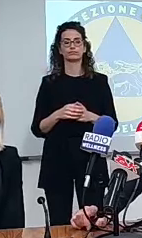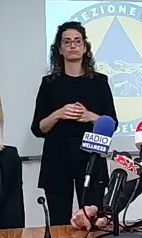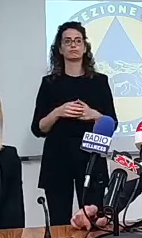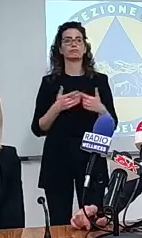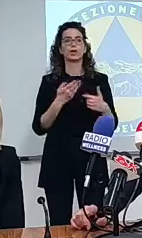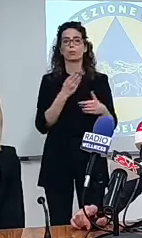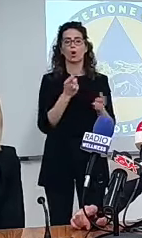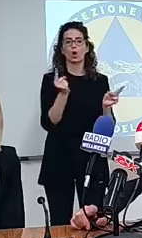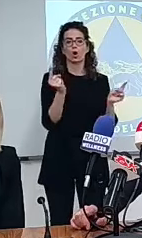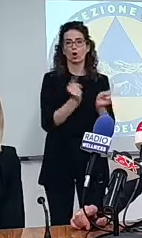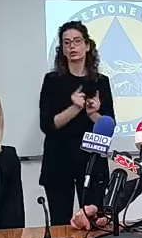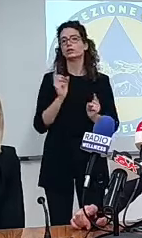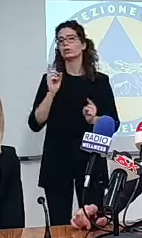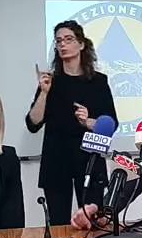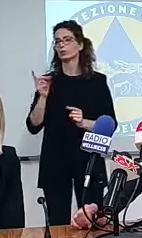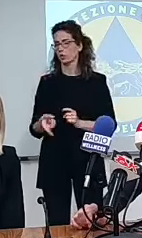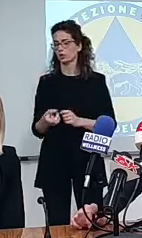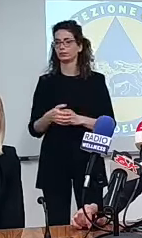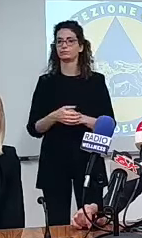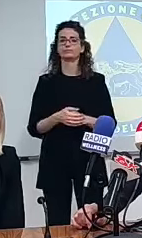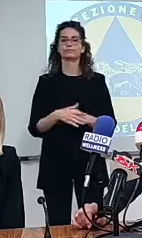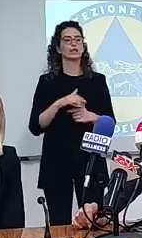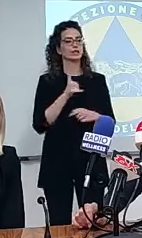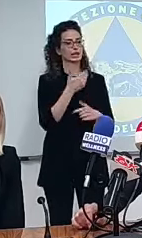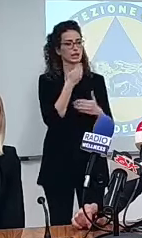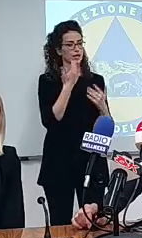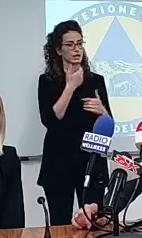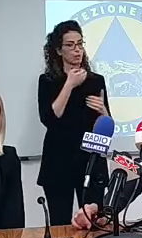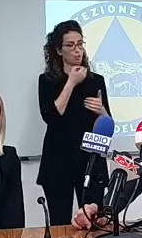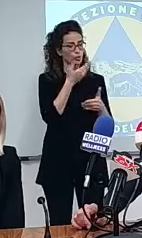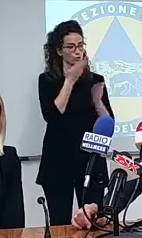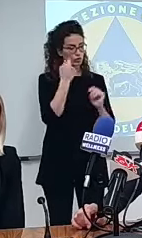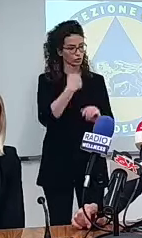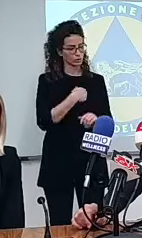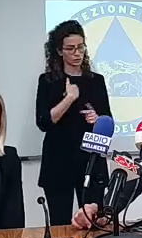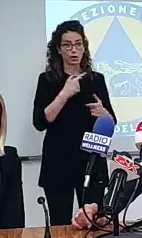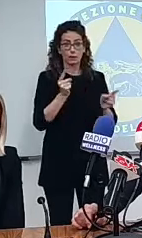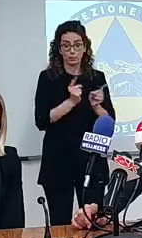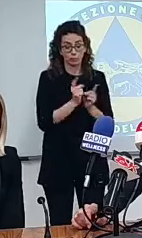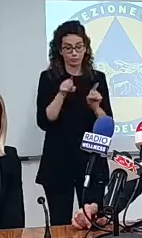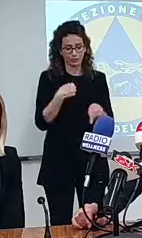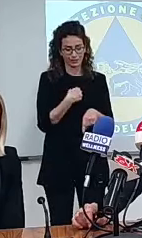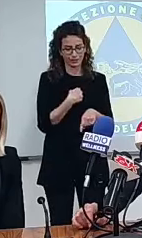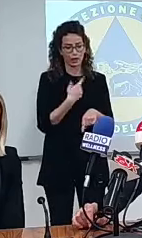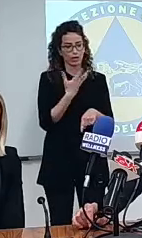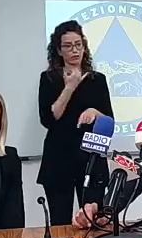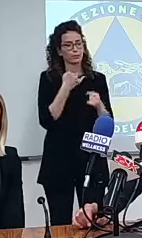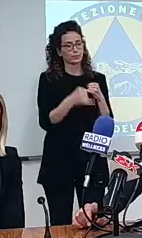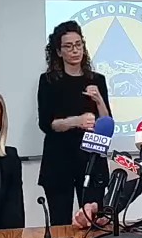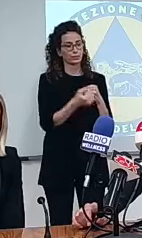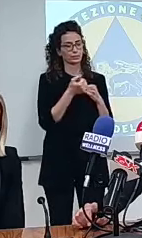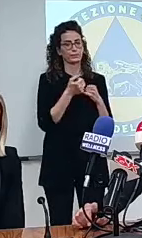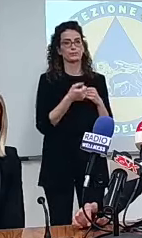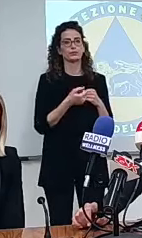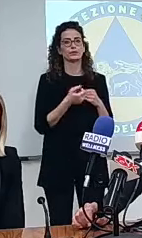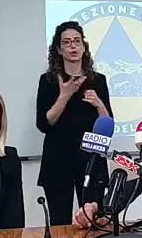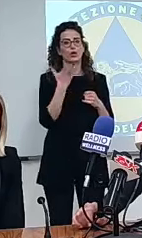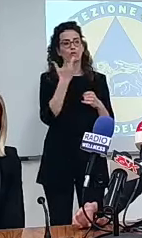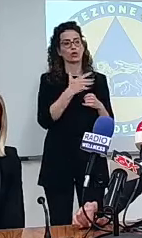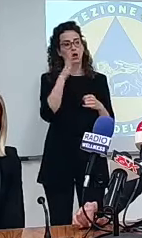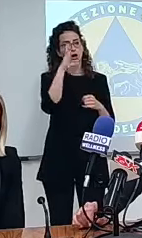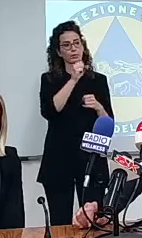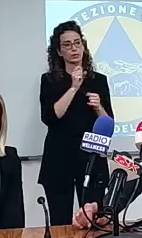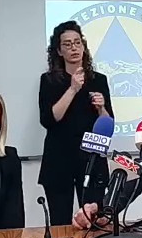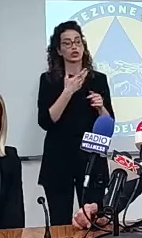Bonet, brevissimo. Guidone. Sì, grazie. Buongiorno Presidente, sarò brevissimo anch'io. Volevo solo una precisazione. Volevo capire se c'è una